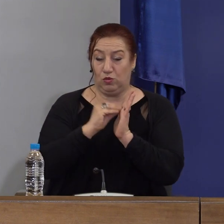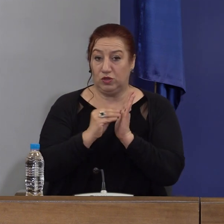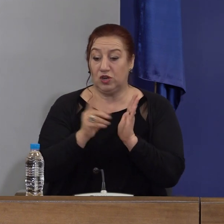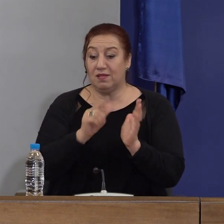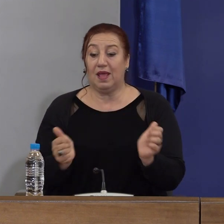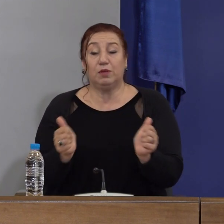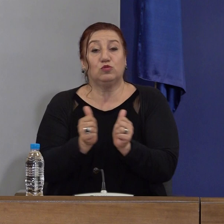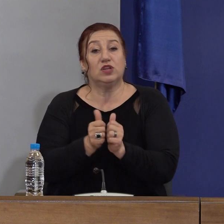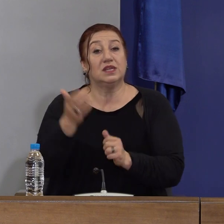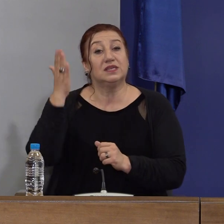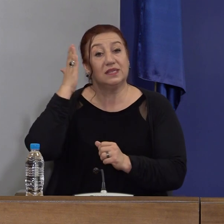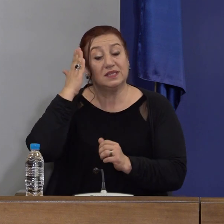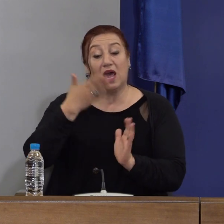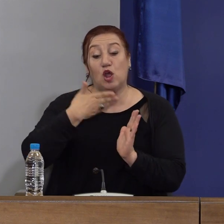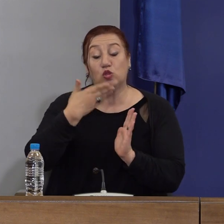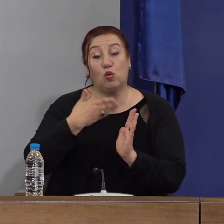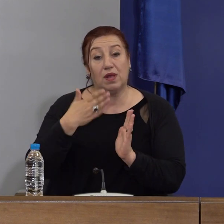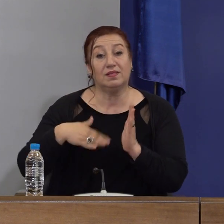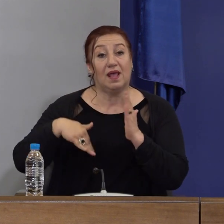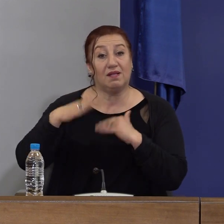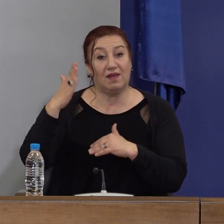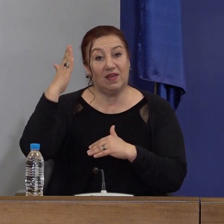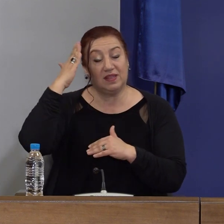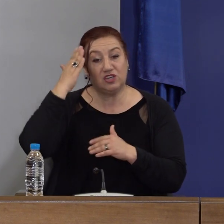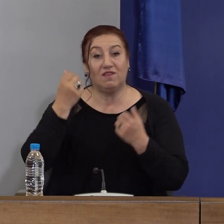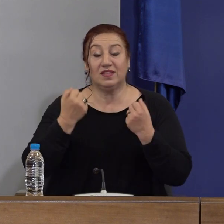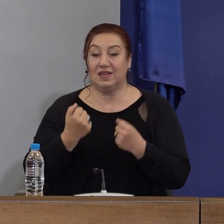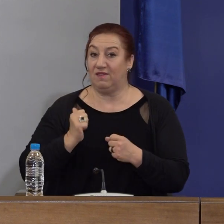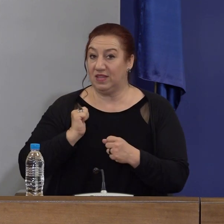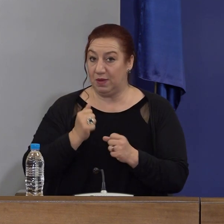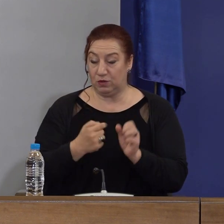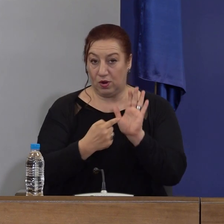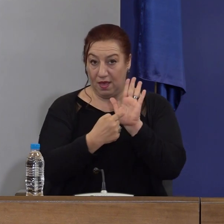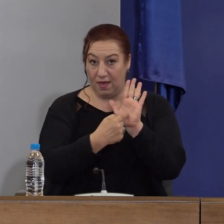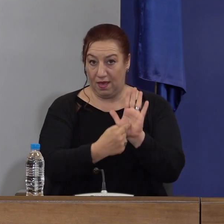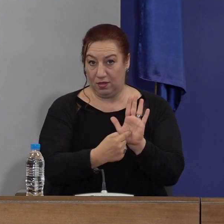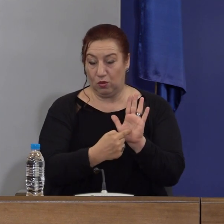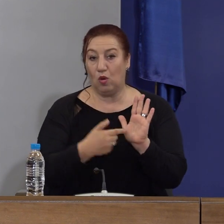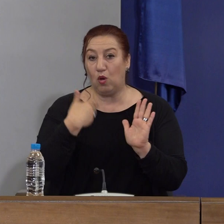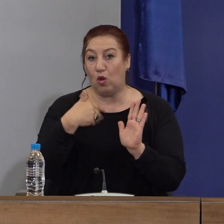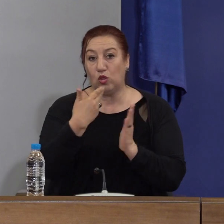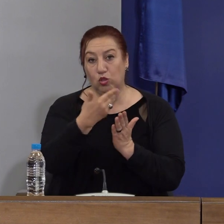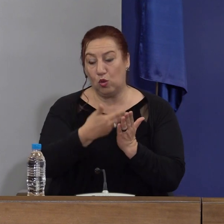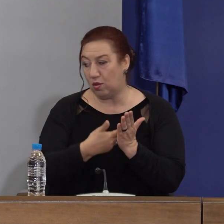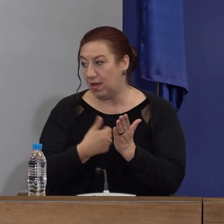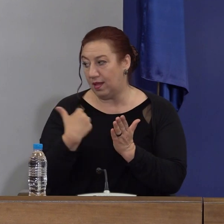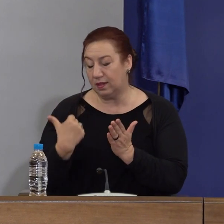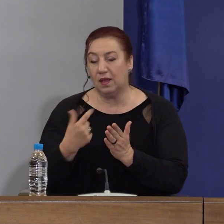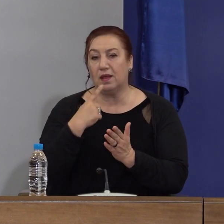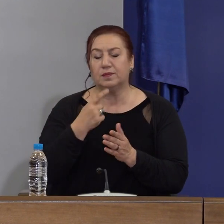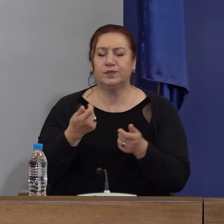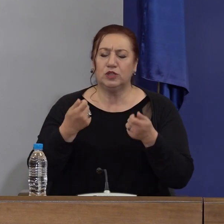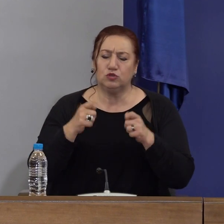на главен държавен здравен инспектор. Ето го доклада. Той е наистина изключително